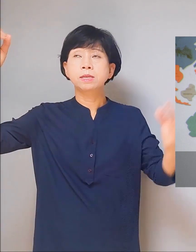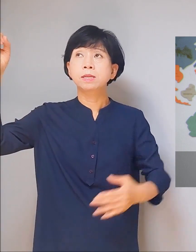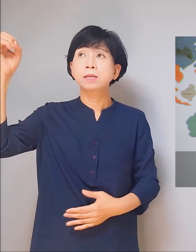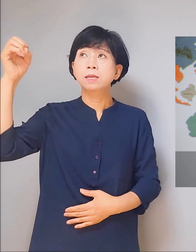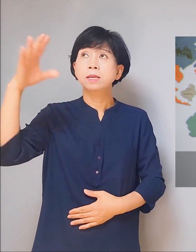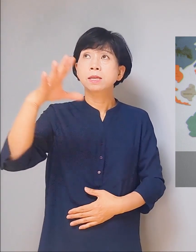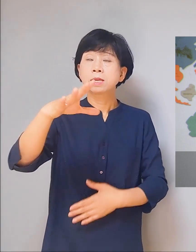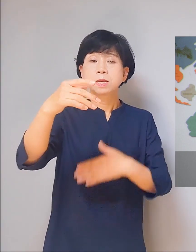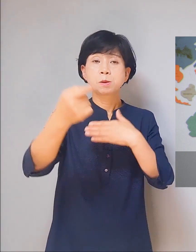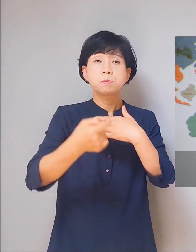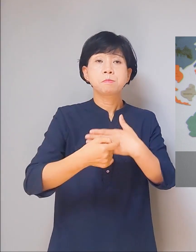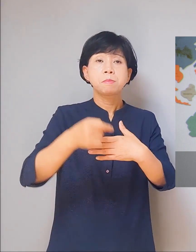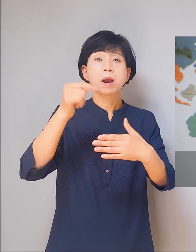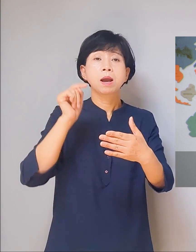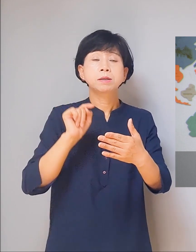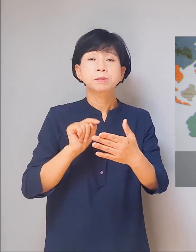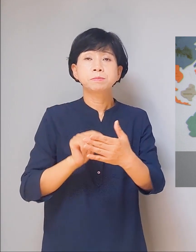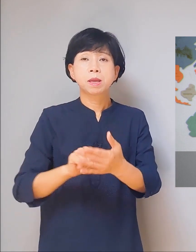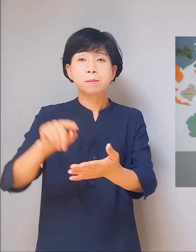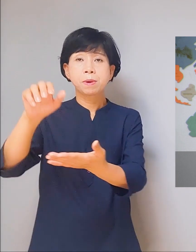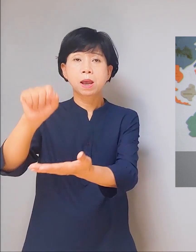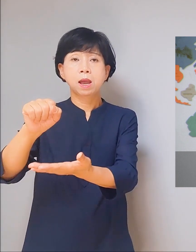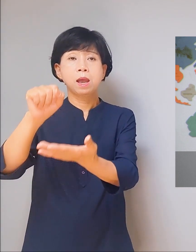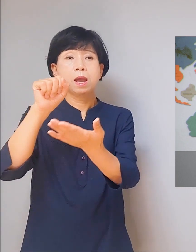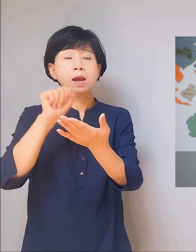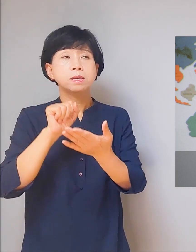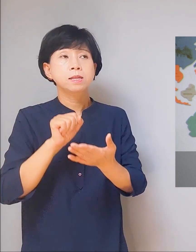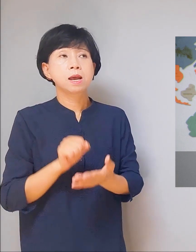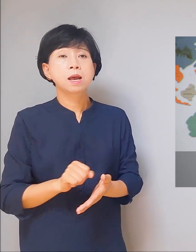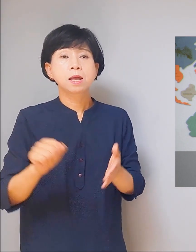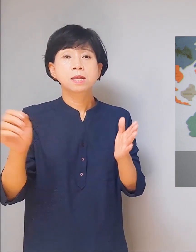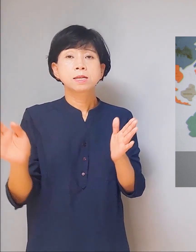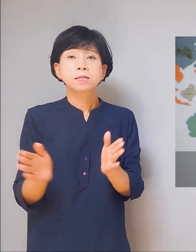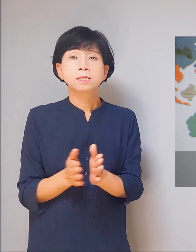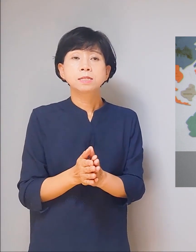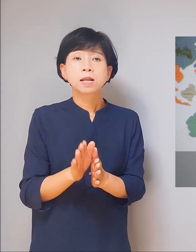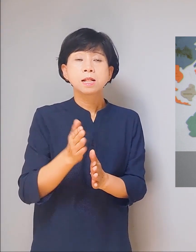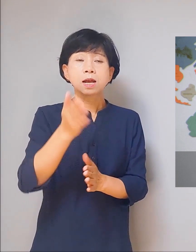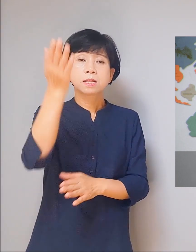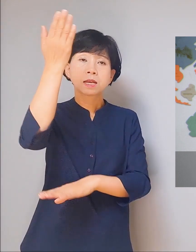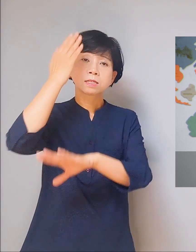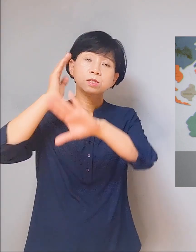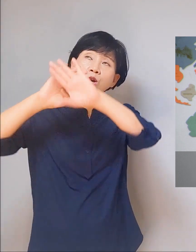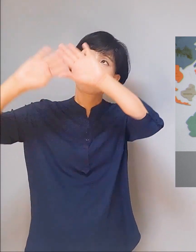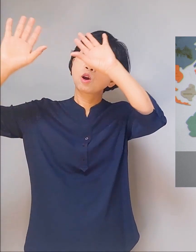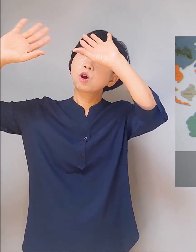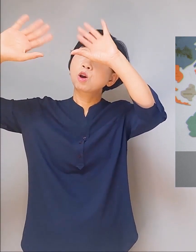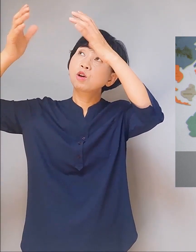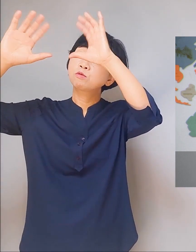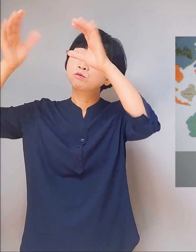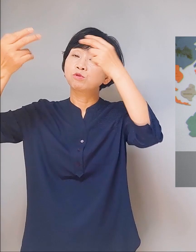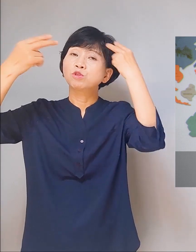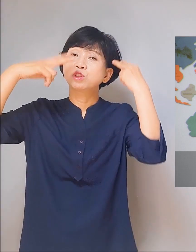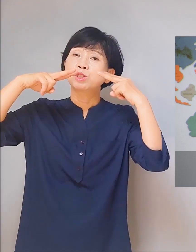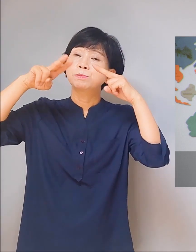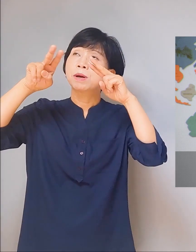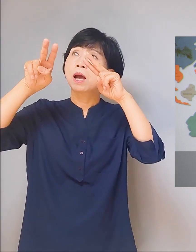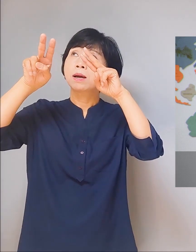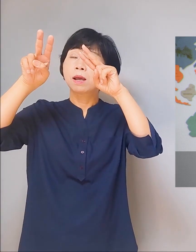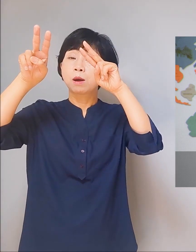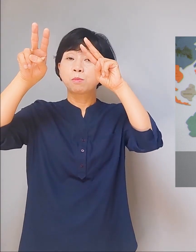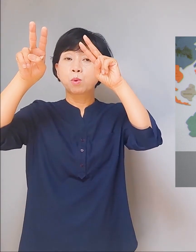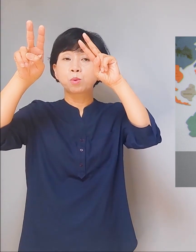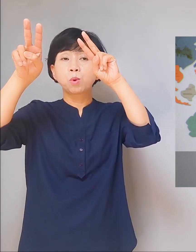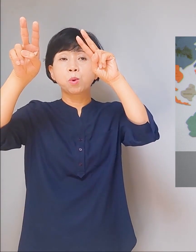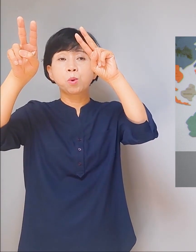광명한 그 빛 마음의 바다 찬란한 천국